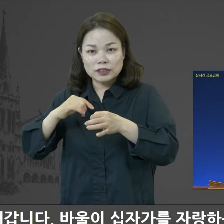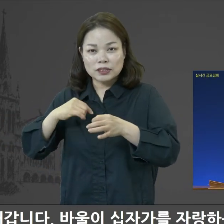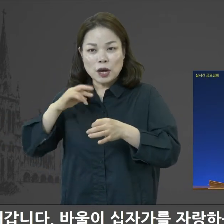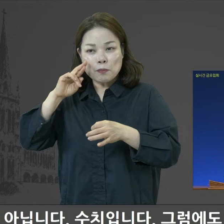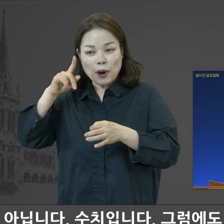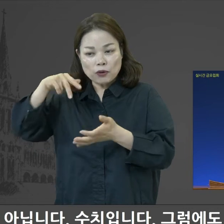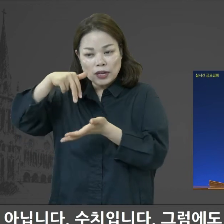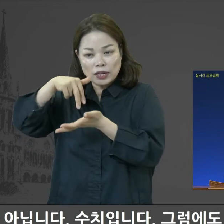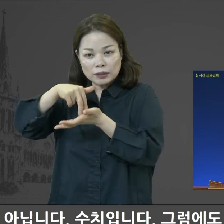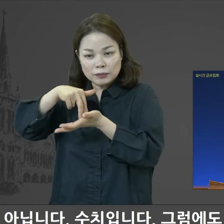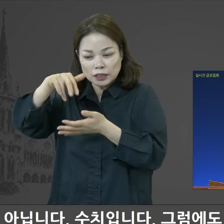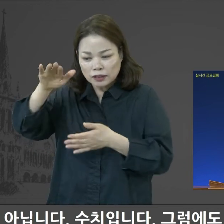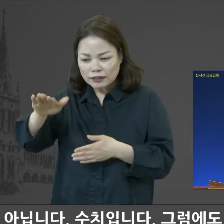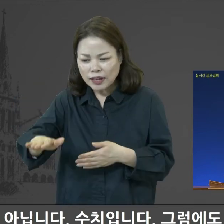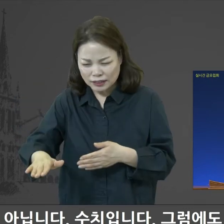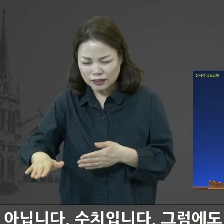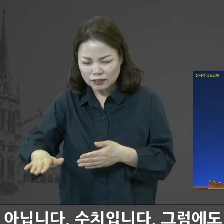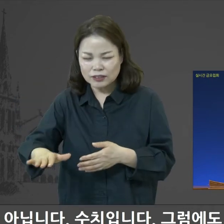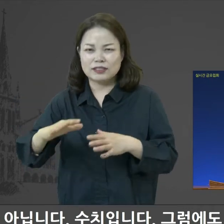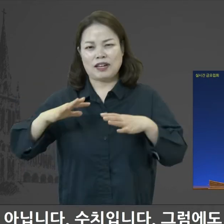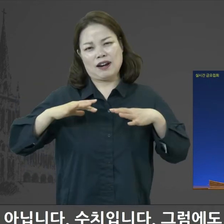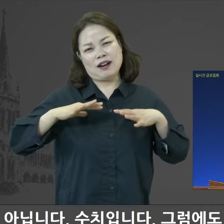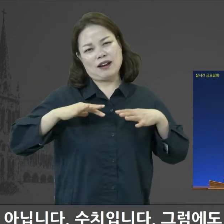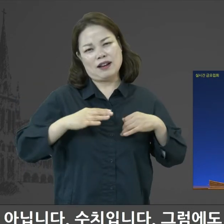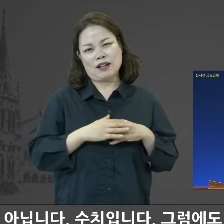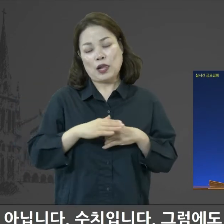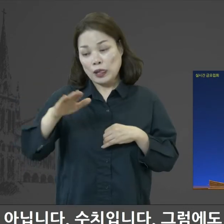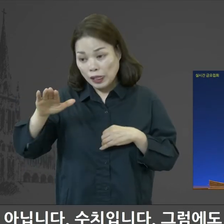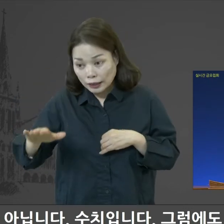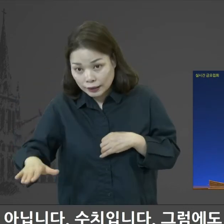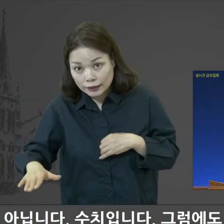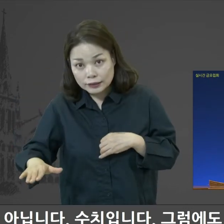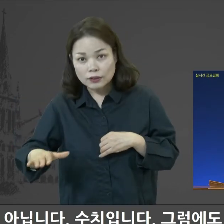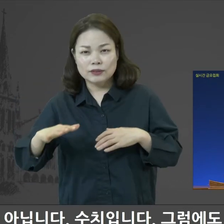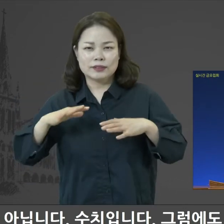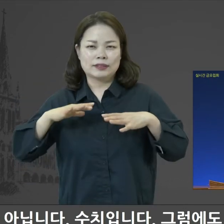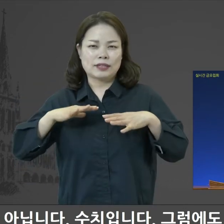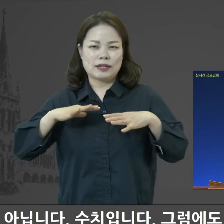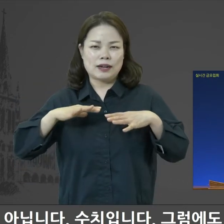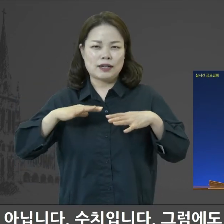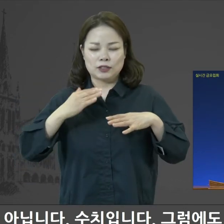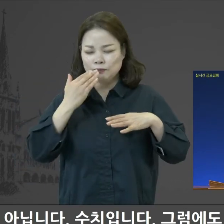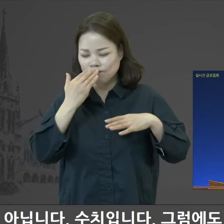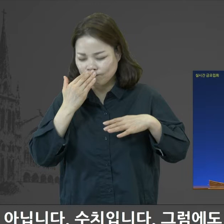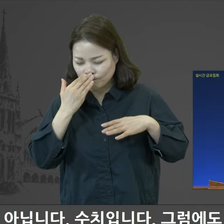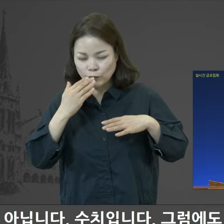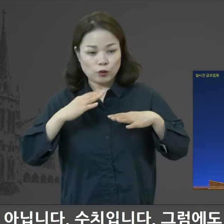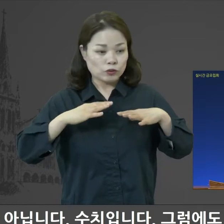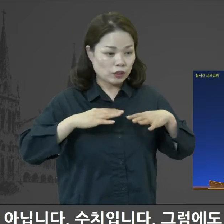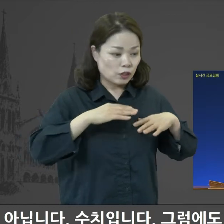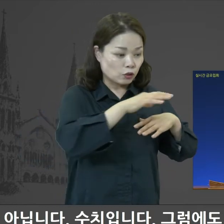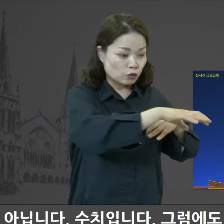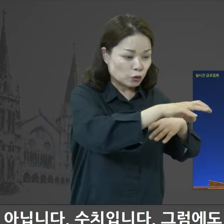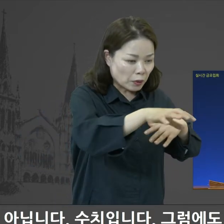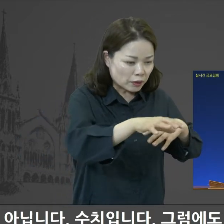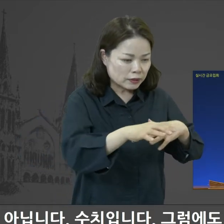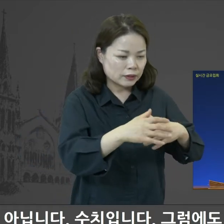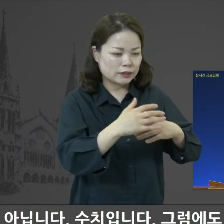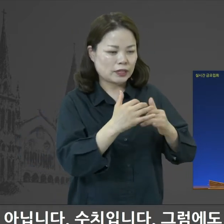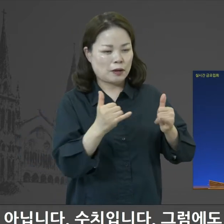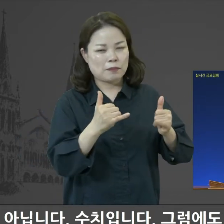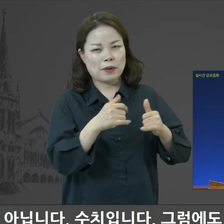있는 것을 자랑했습니다. 낮은 상태를 자랑해 보십시오. 주변 사람들의 마음도